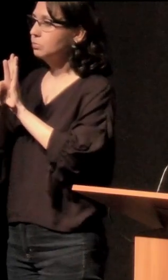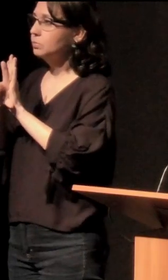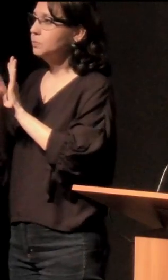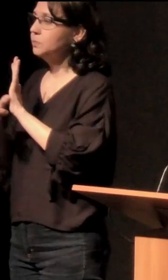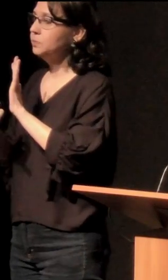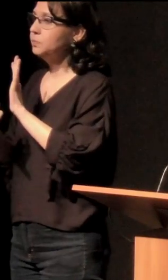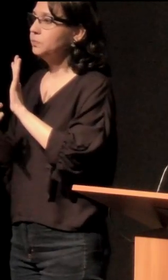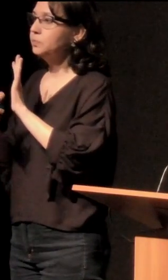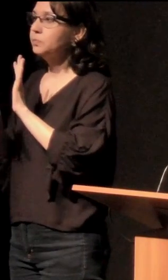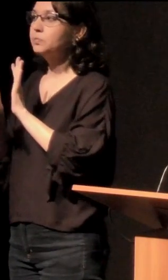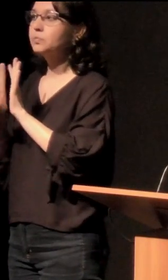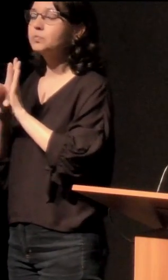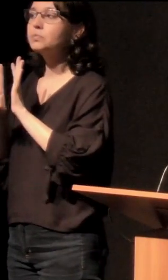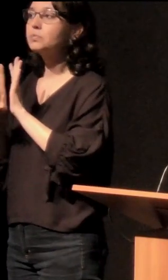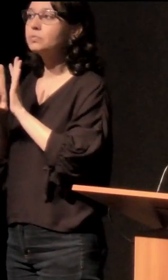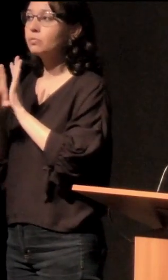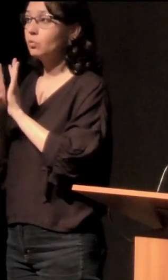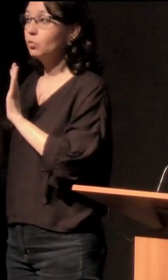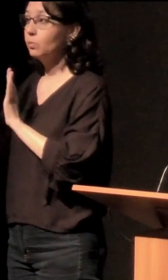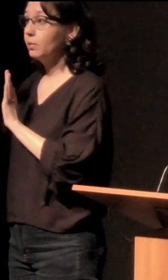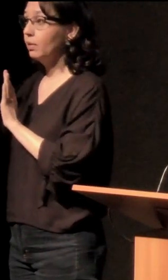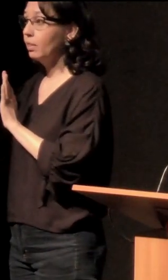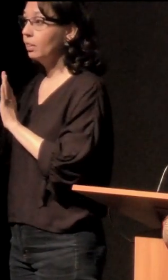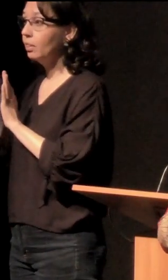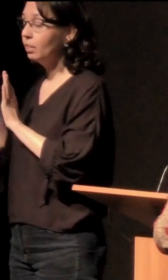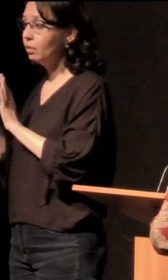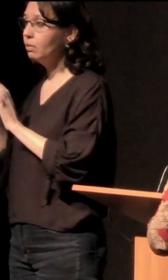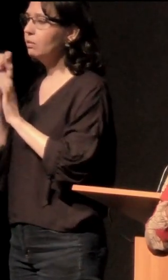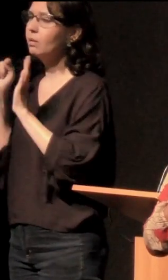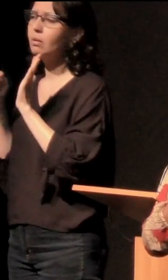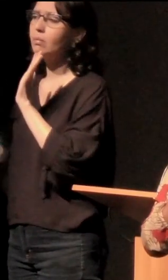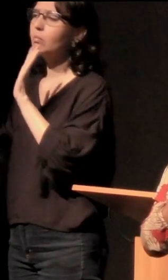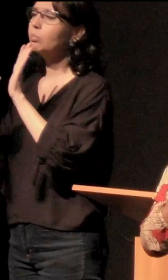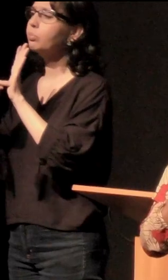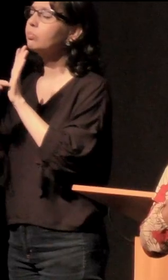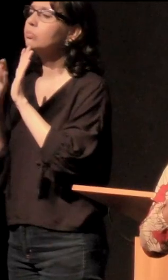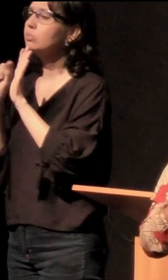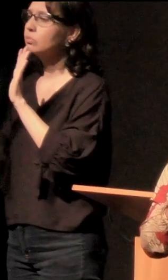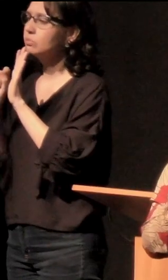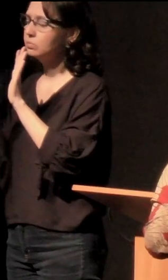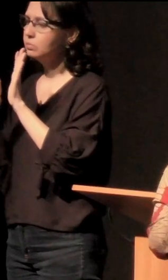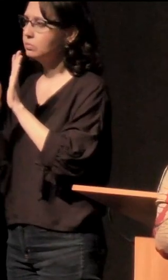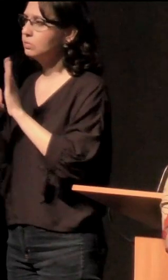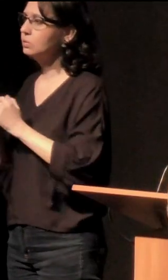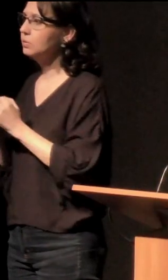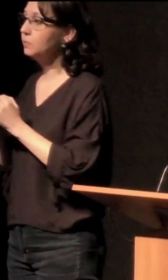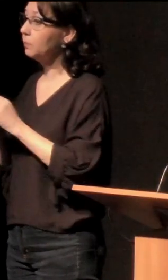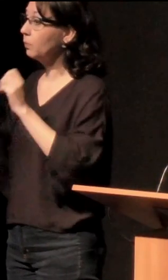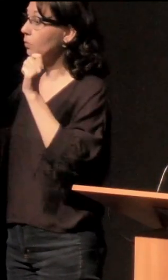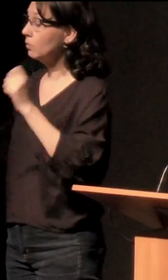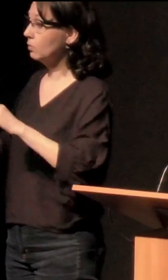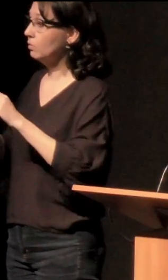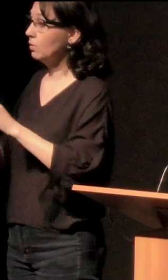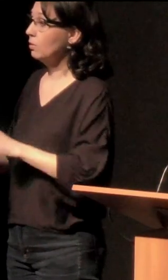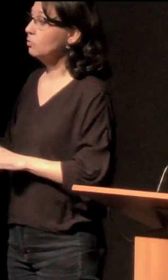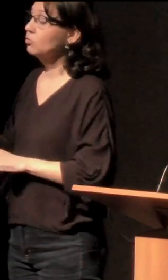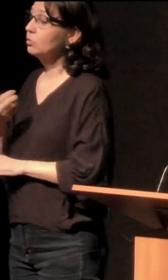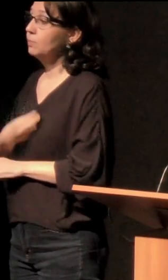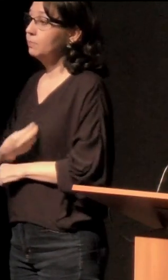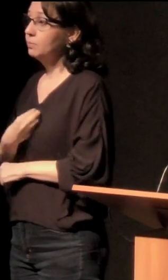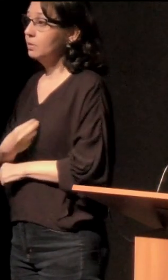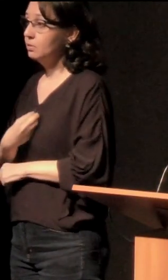do pinaya ponta para é a possibilidade de participação de